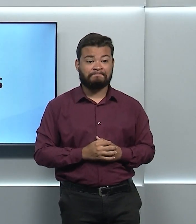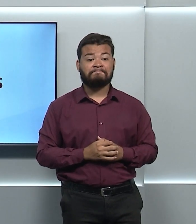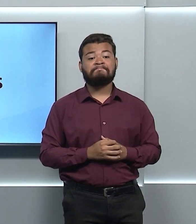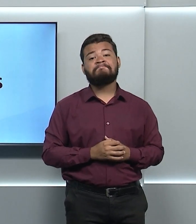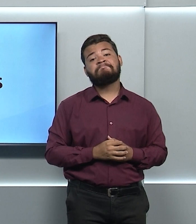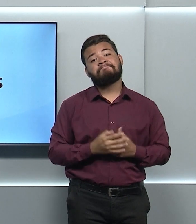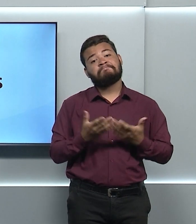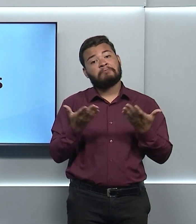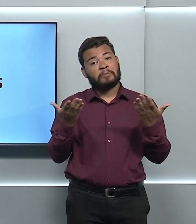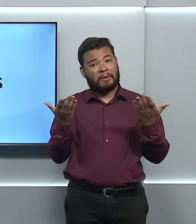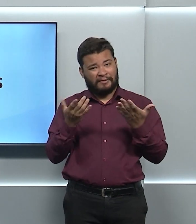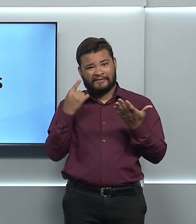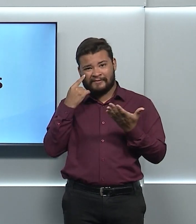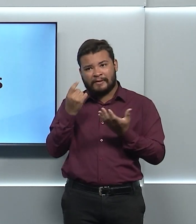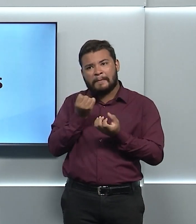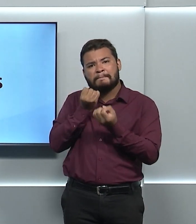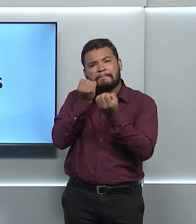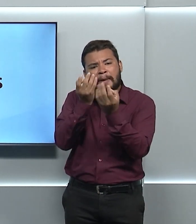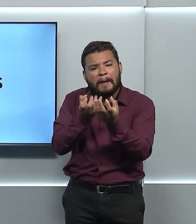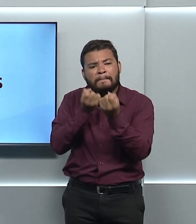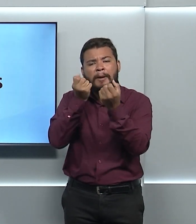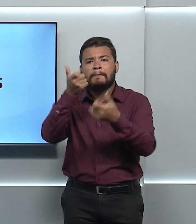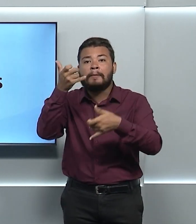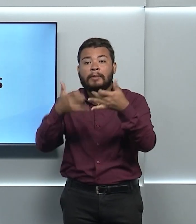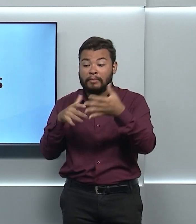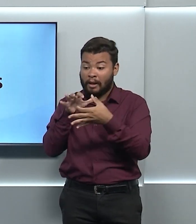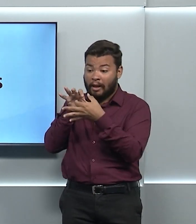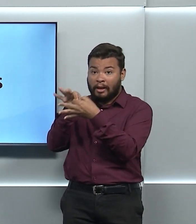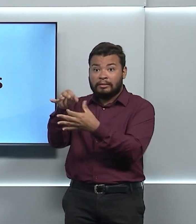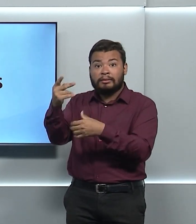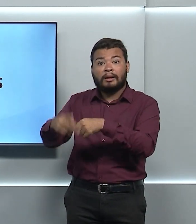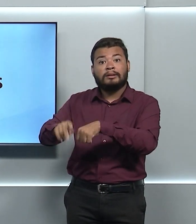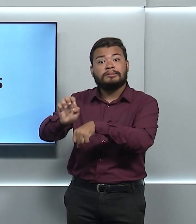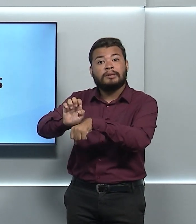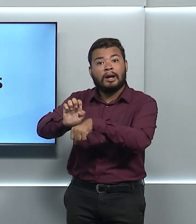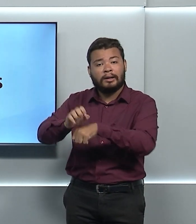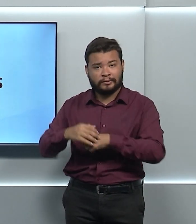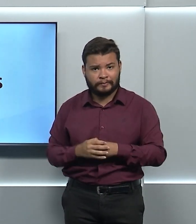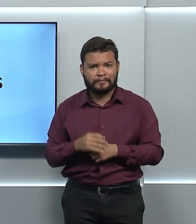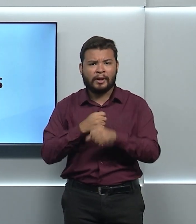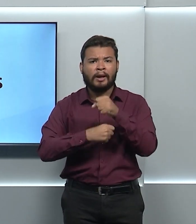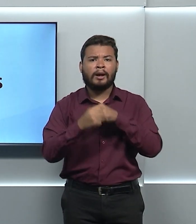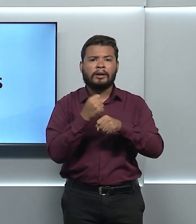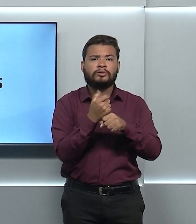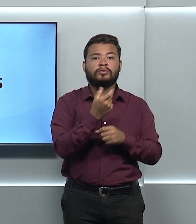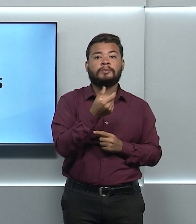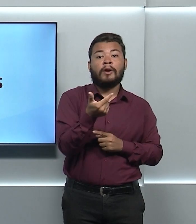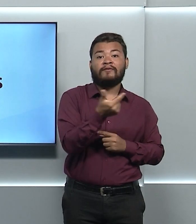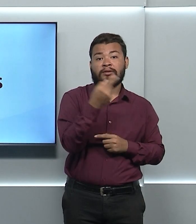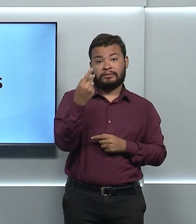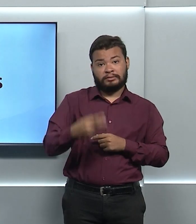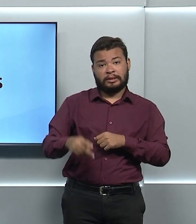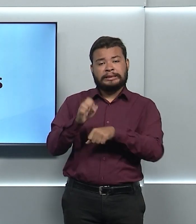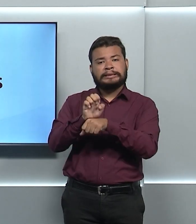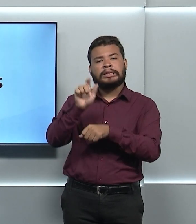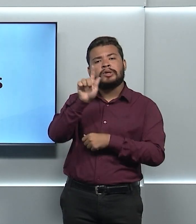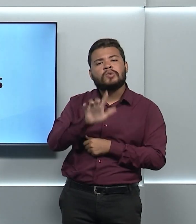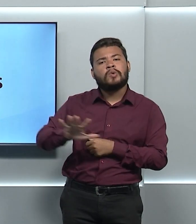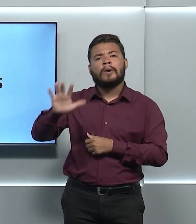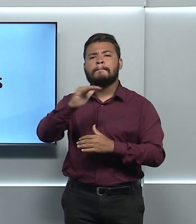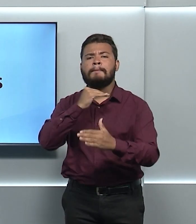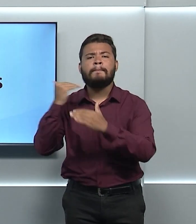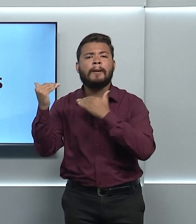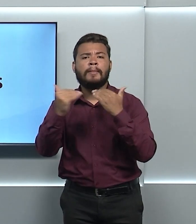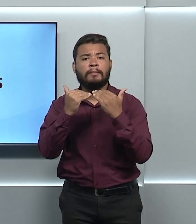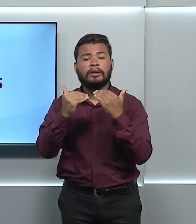Agora, trazendo essas notícias aqui para o contexto estadual, em 2022, as mortes em Goiás caíram